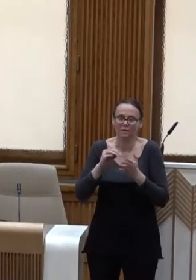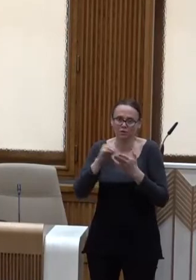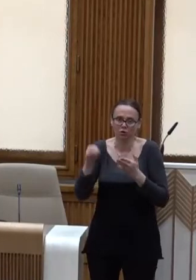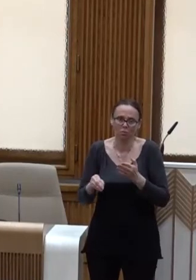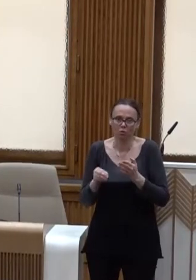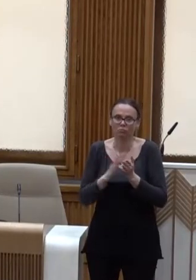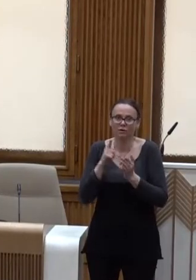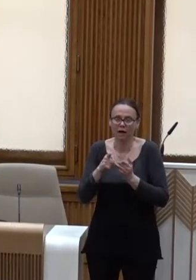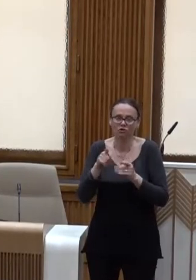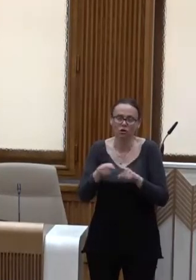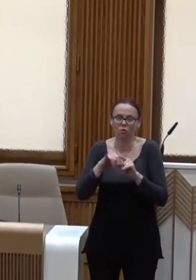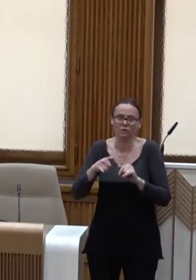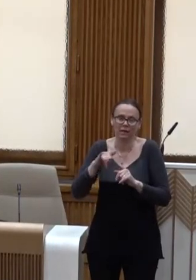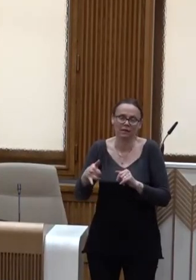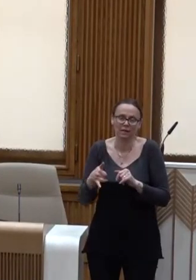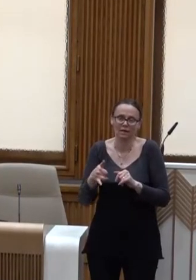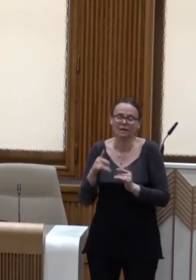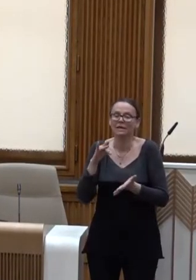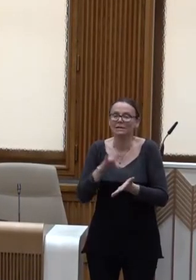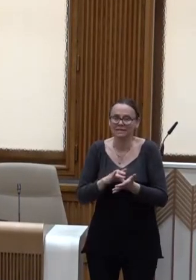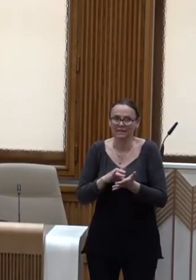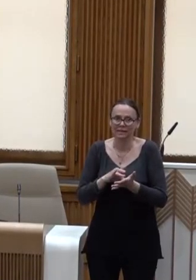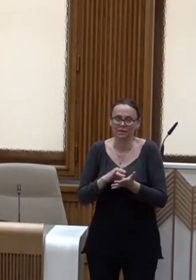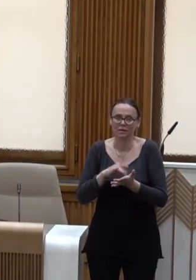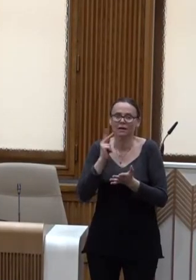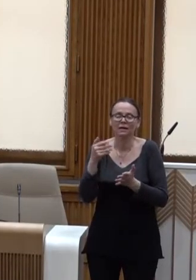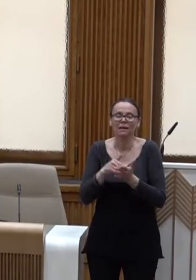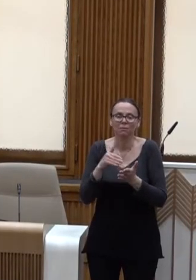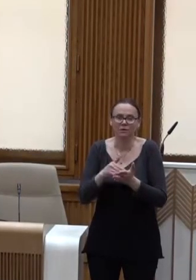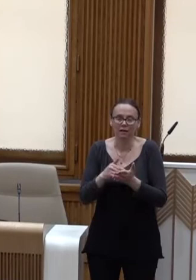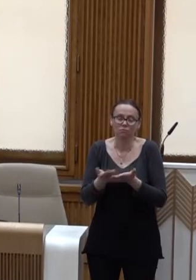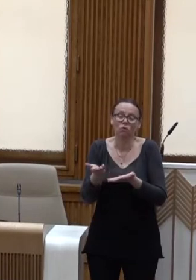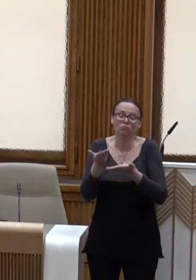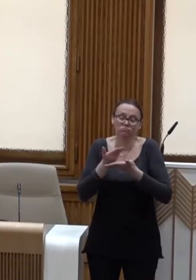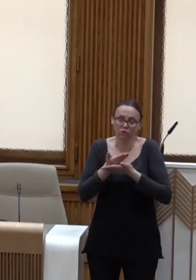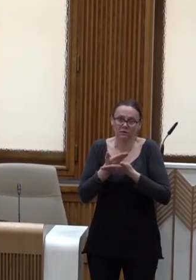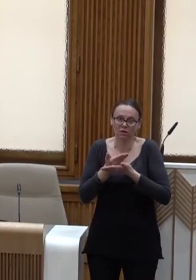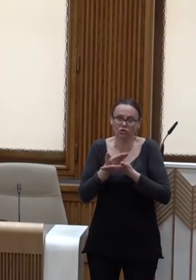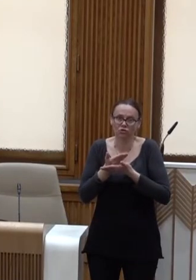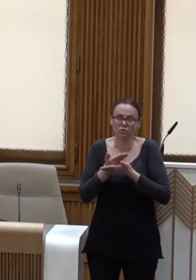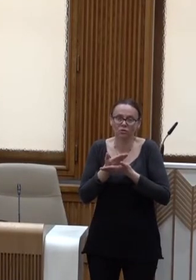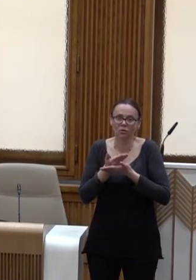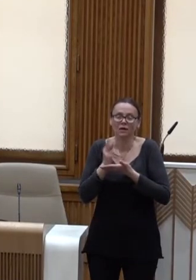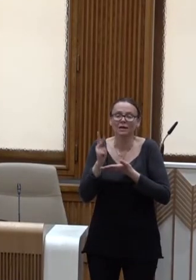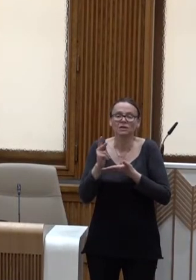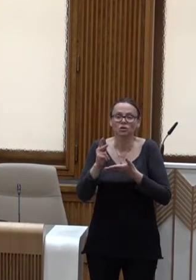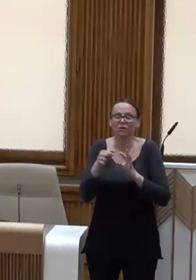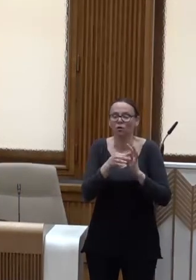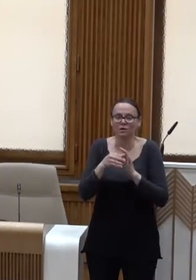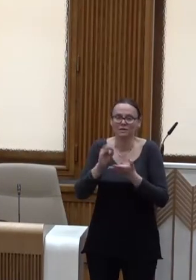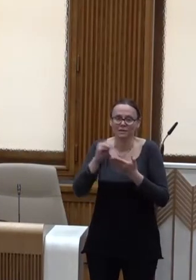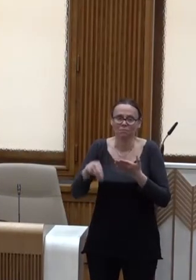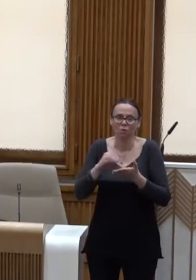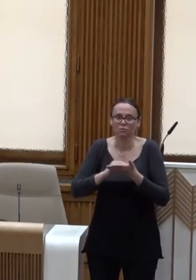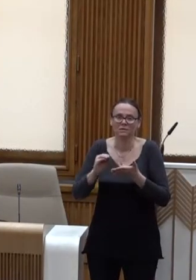pogodba je takšna, kot je. Cilji, ki jih je potrebno doseči in ki so v koalicijski pogodbi